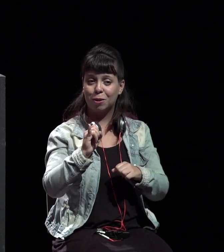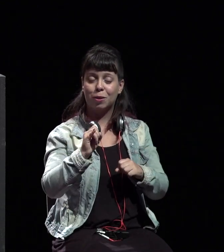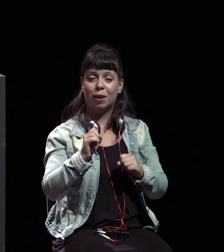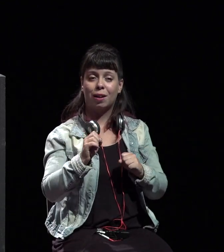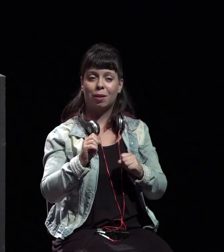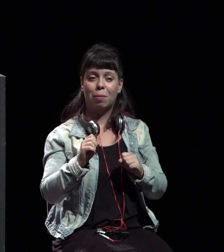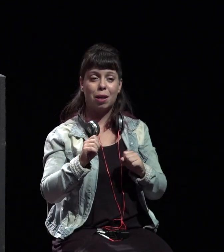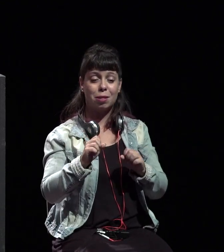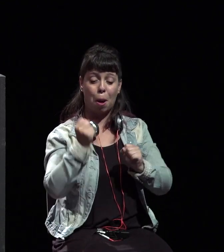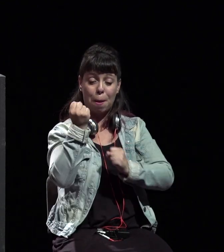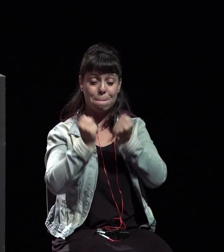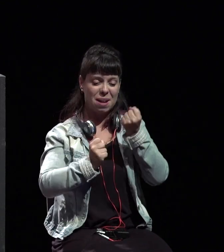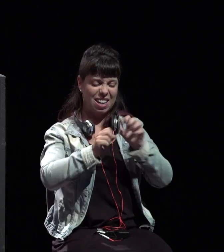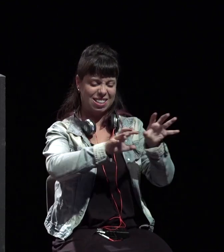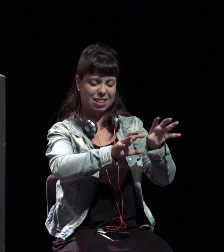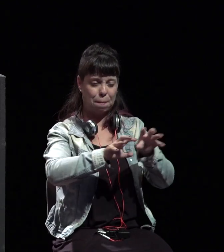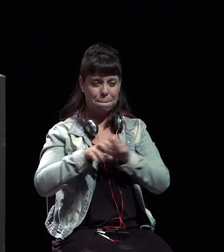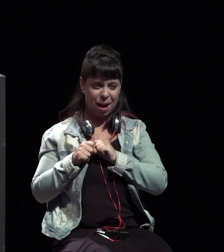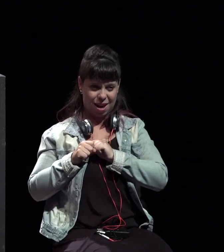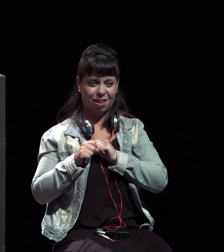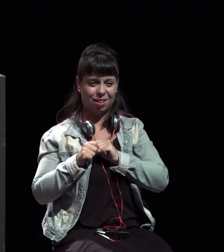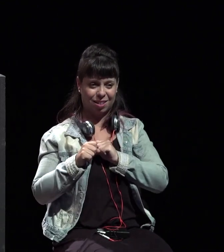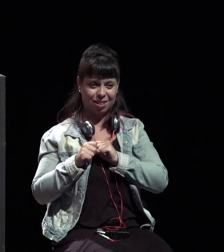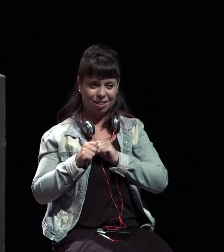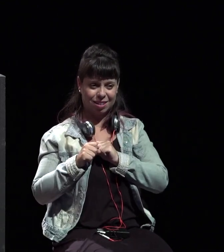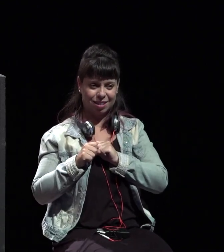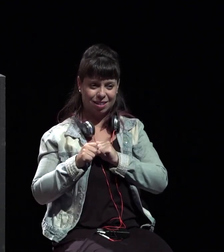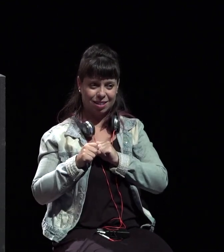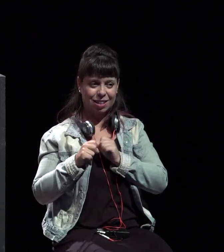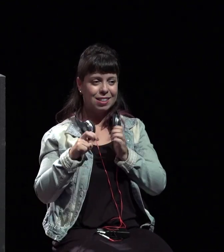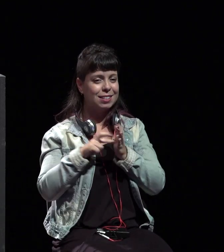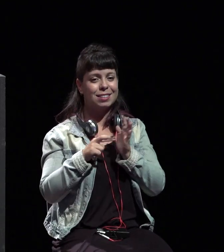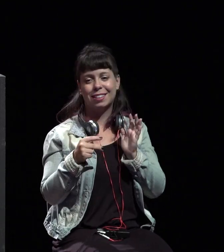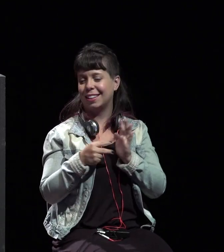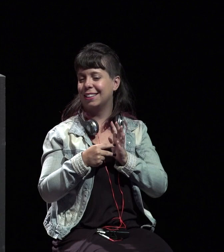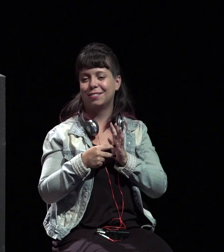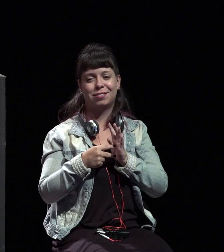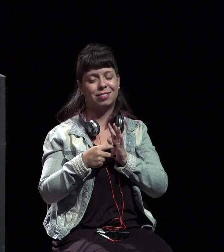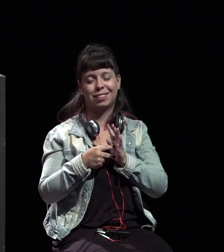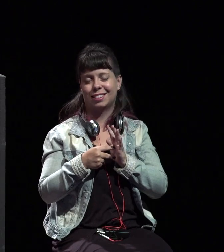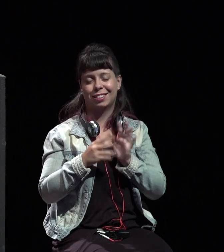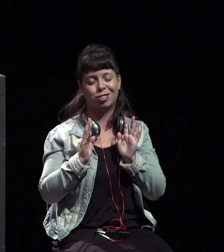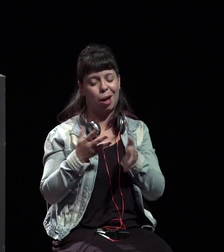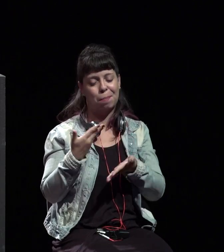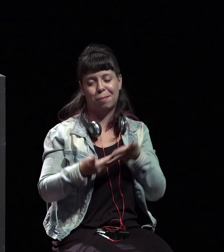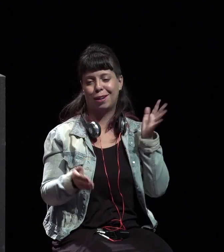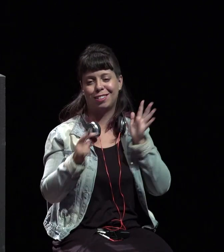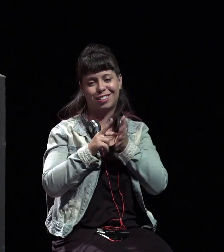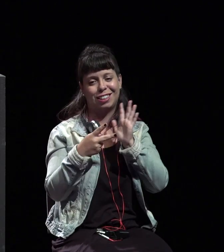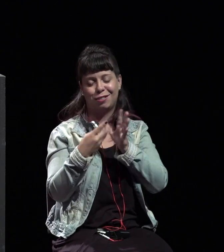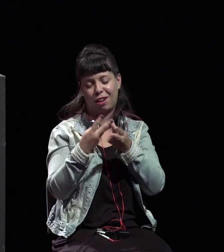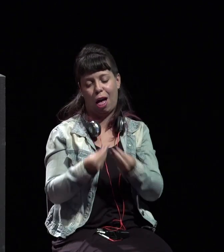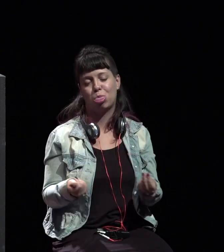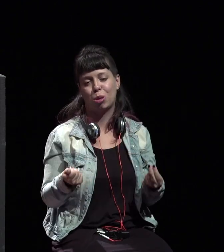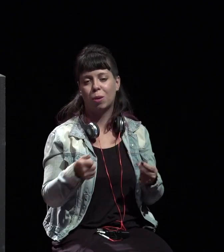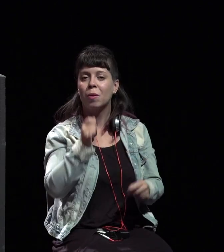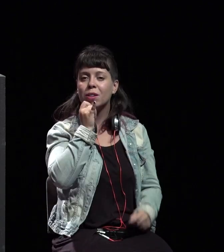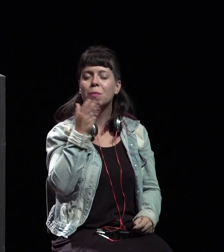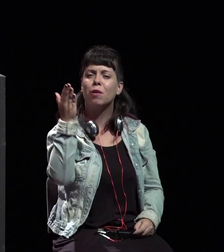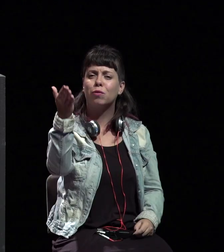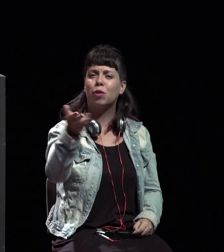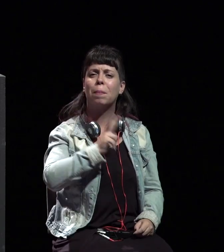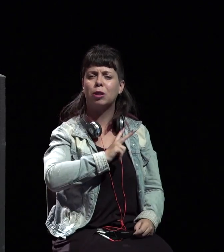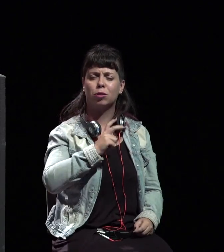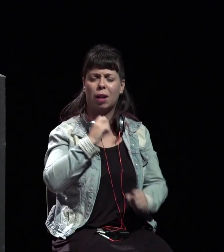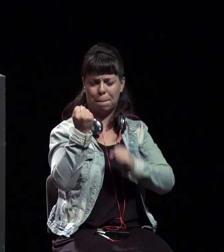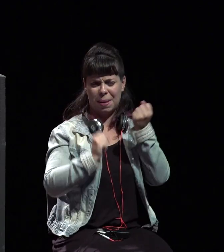corporativo se apropria de algumas expressões, é porque já degringolou. Empatia é uma, né? Você vai nas empresas privadas, eu fui esses